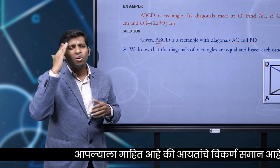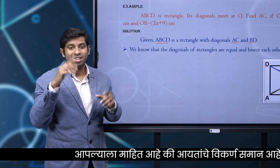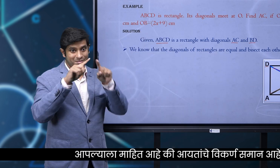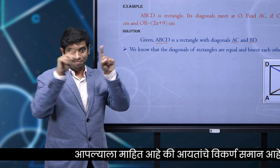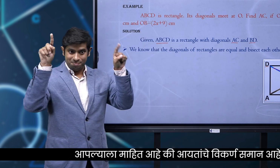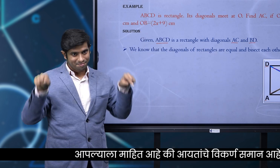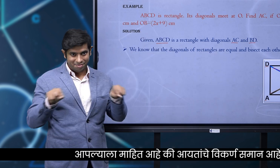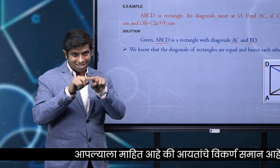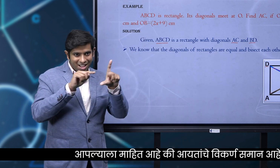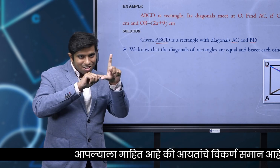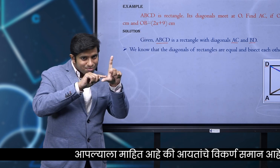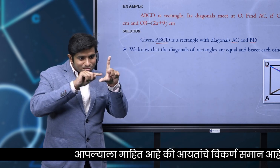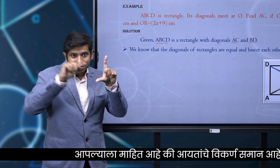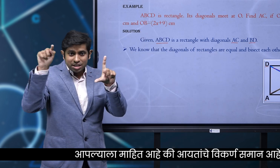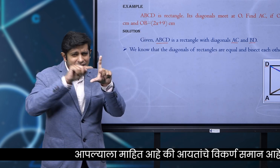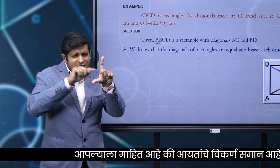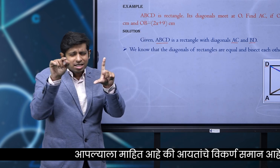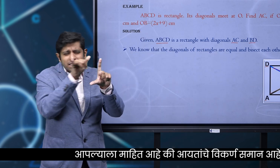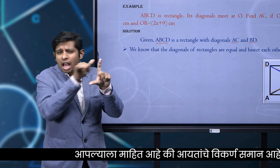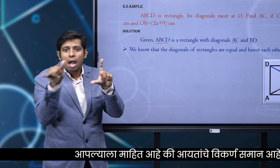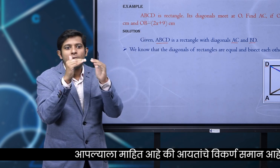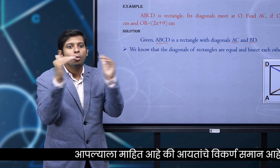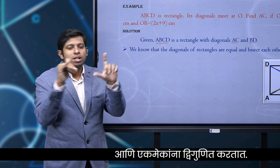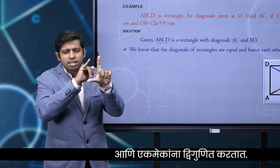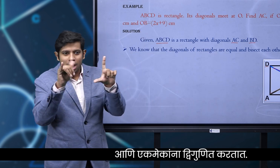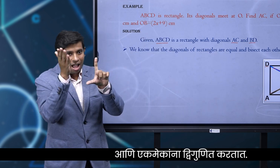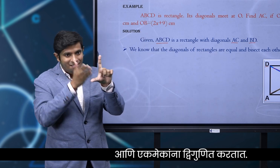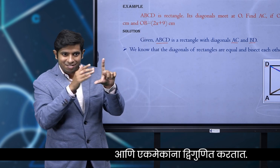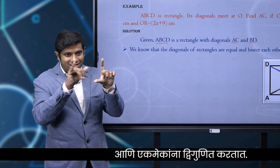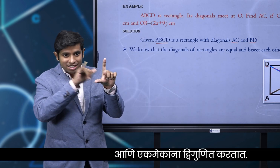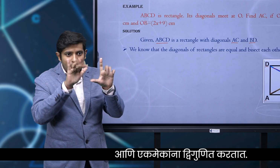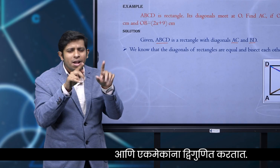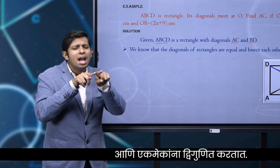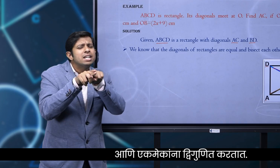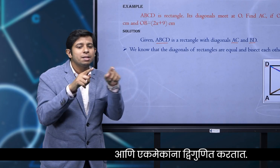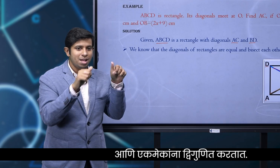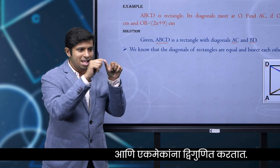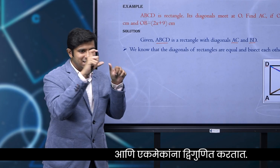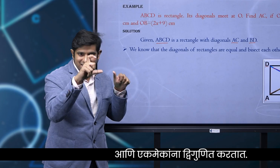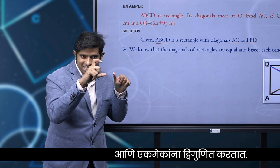आपल्याला माहित आहे की आयतांचे विकर्ण समान आहेत आणि एकमेकांना द्विगुणित करतात.